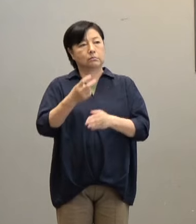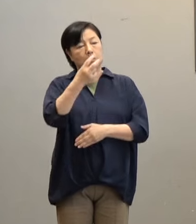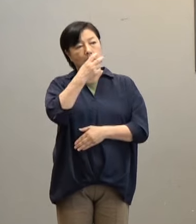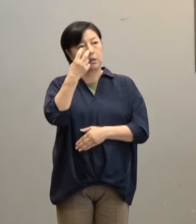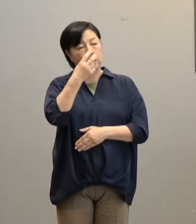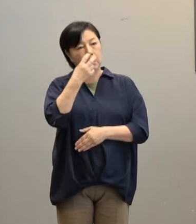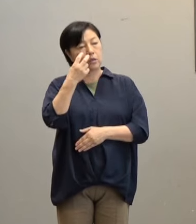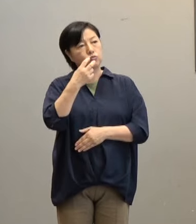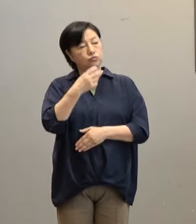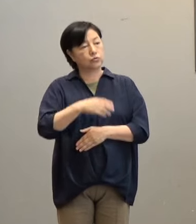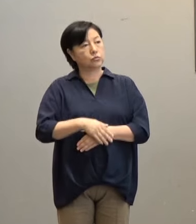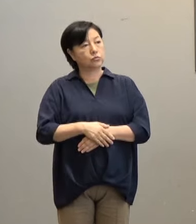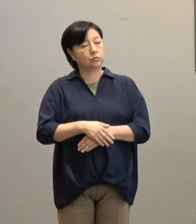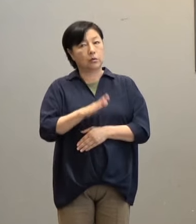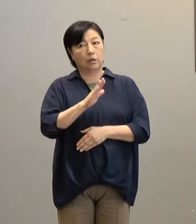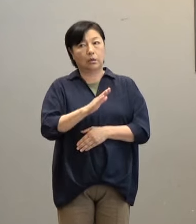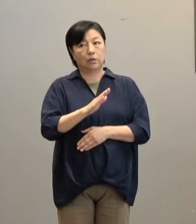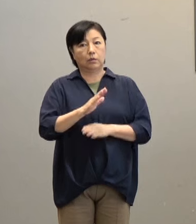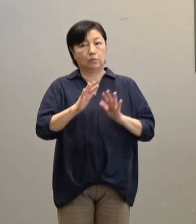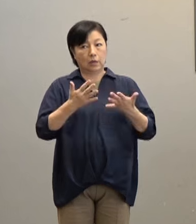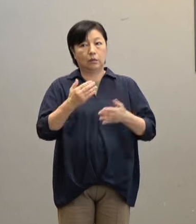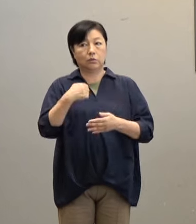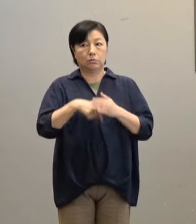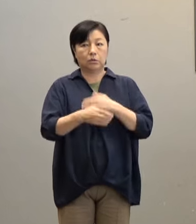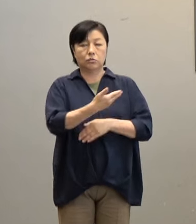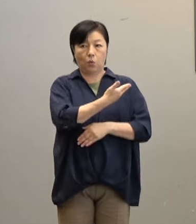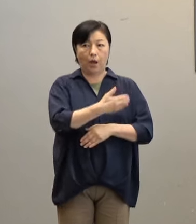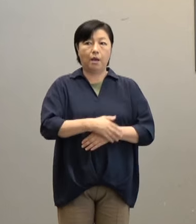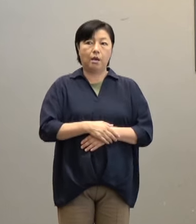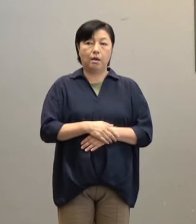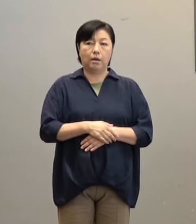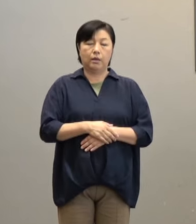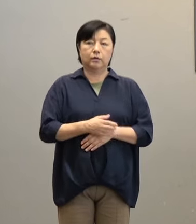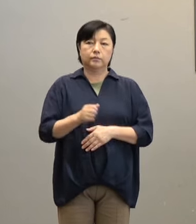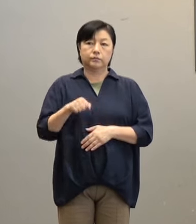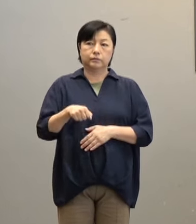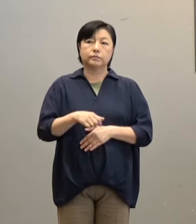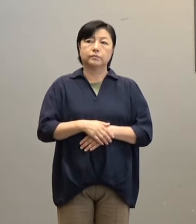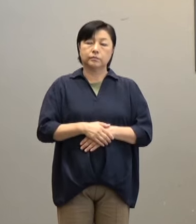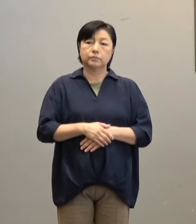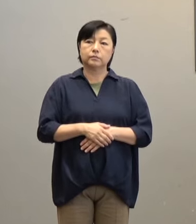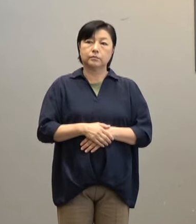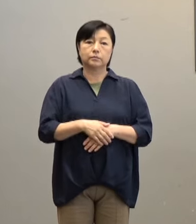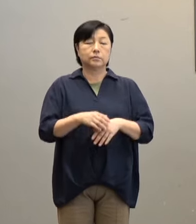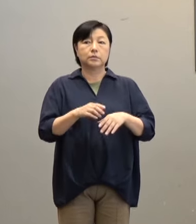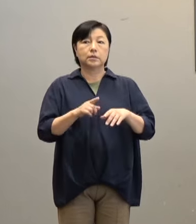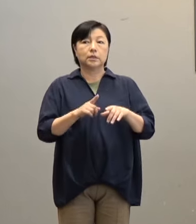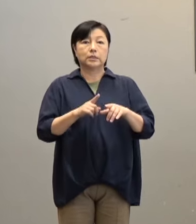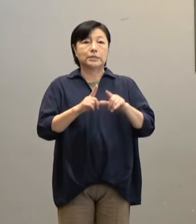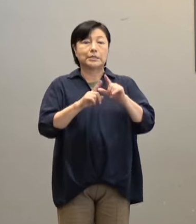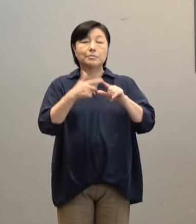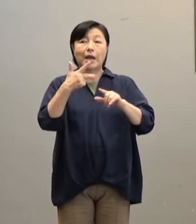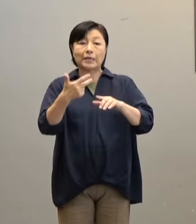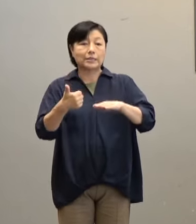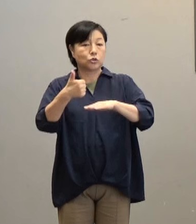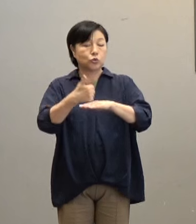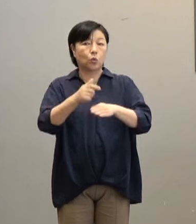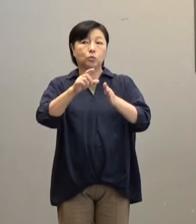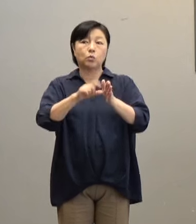ょうか。 はい、 ありがとうございます。で、知事は千葉市長時代にも、こ